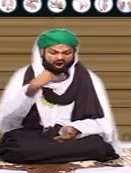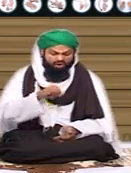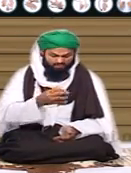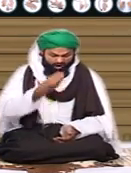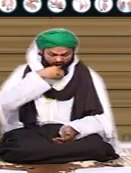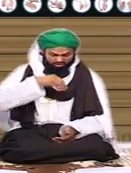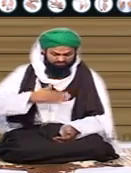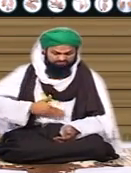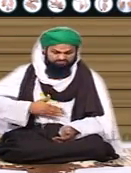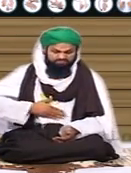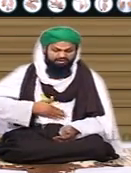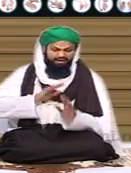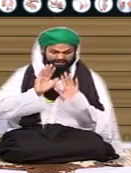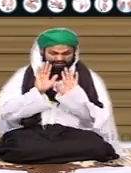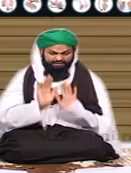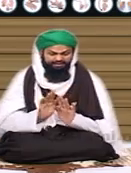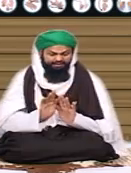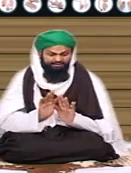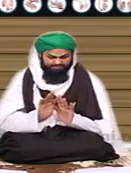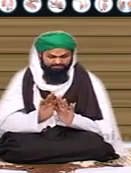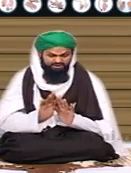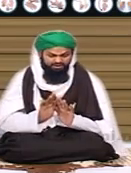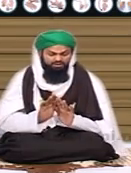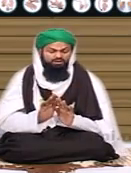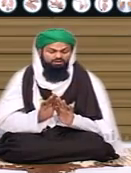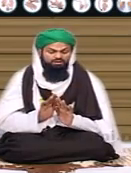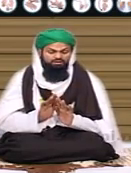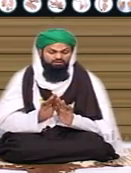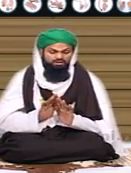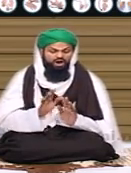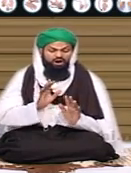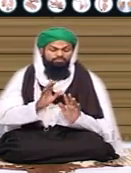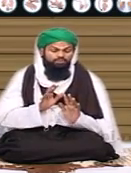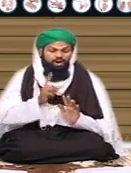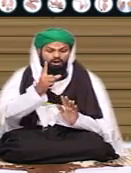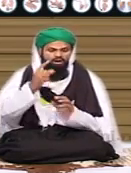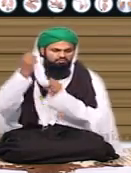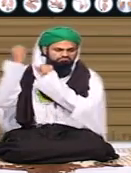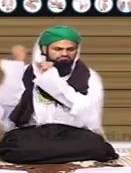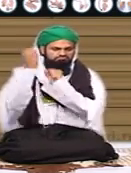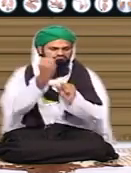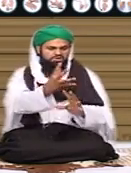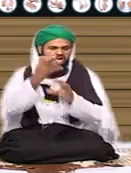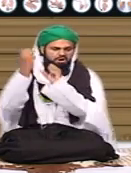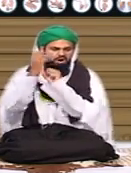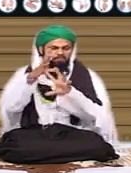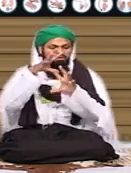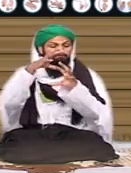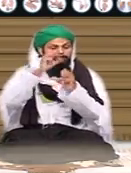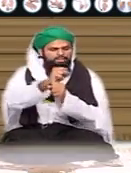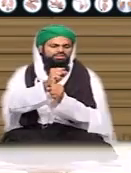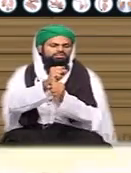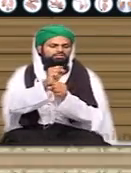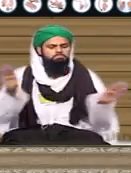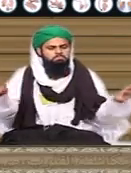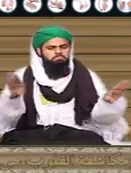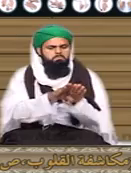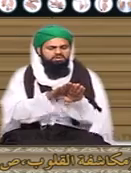کا لقمہ اس کھانے والے کے پیٹ میں رہتا ہے، اس پر لعنت برستی رہتی ہے، اس حال میں کہ